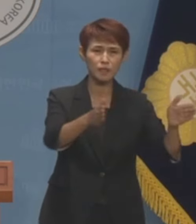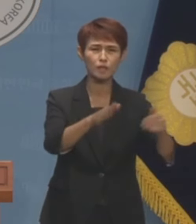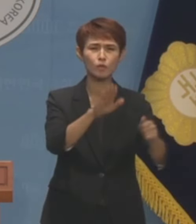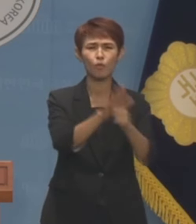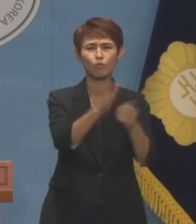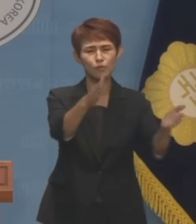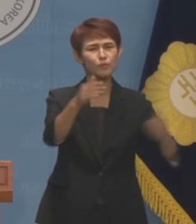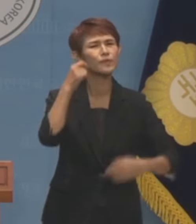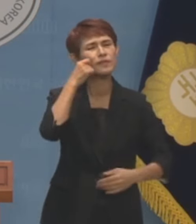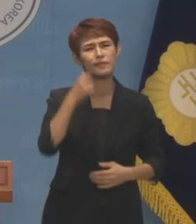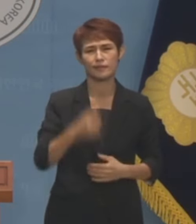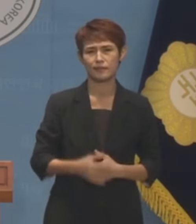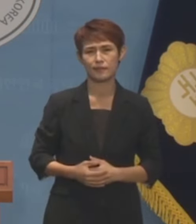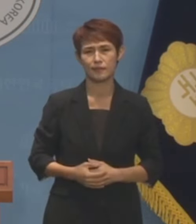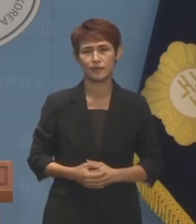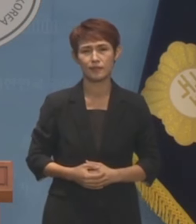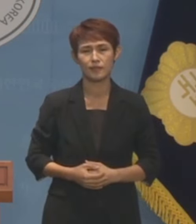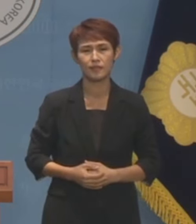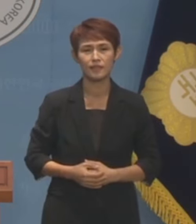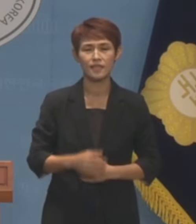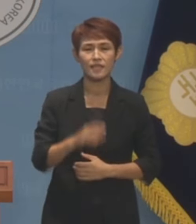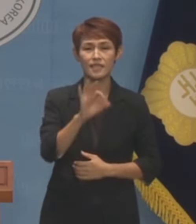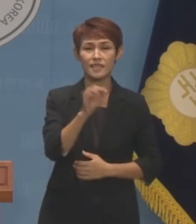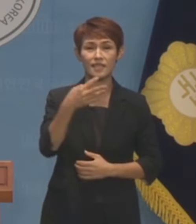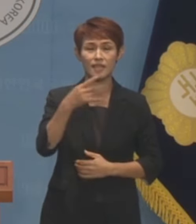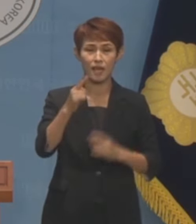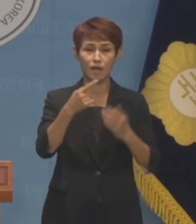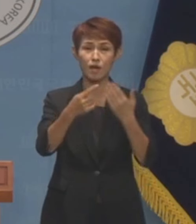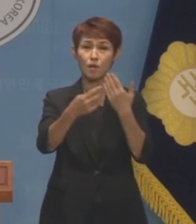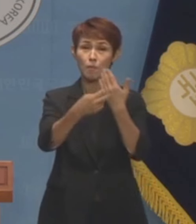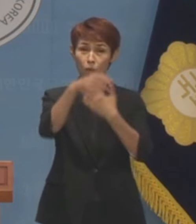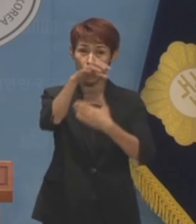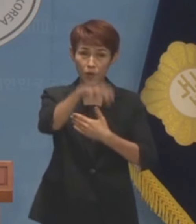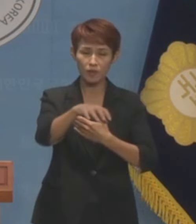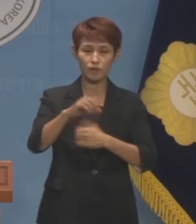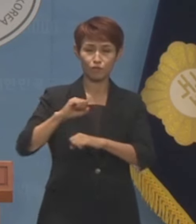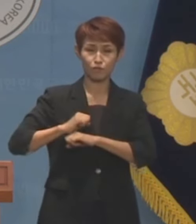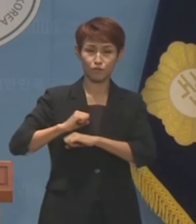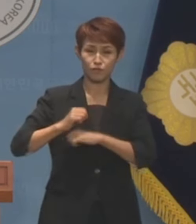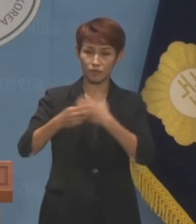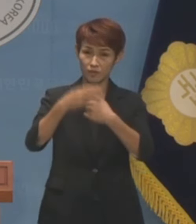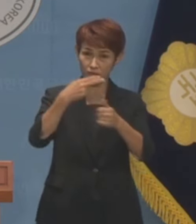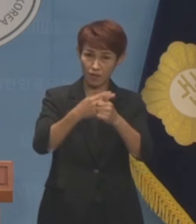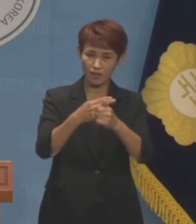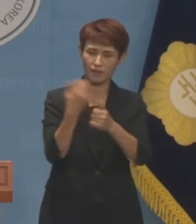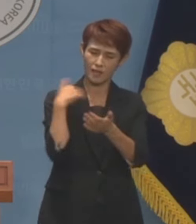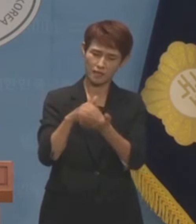합니다 이대 목동 병원 마저 파견 구우가 세 명을 부대로